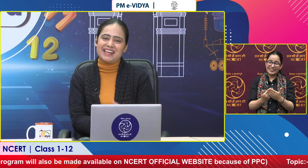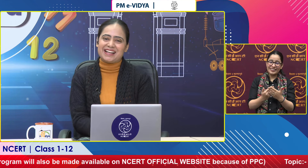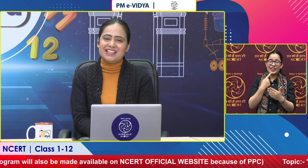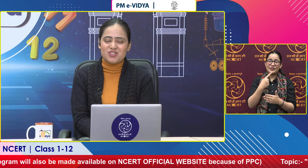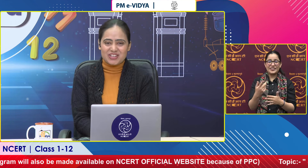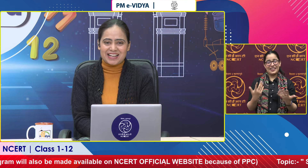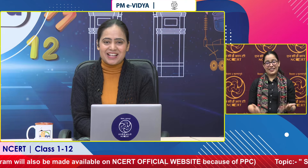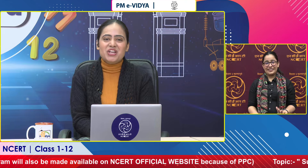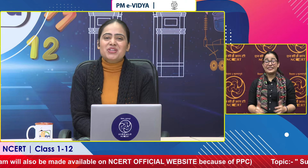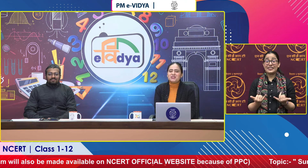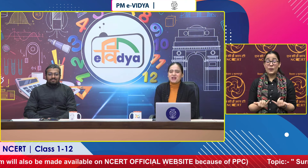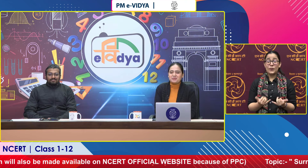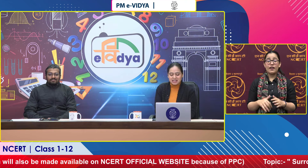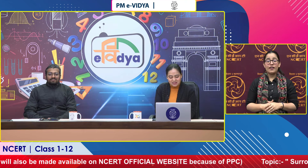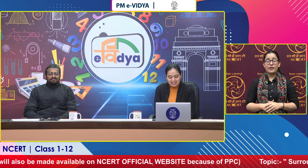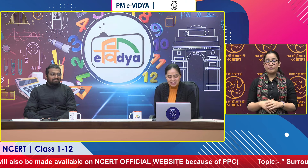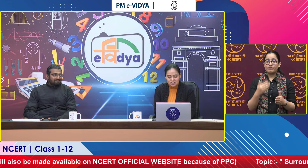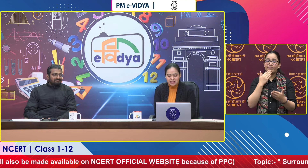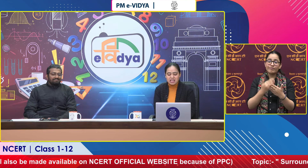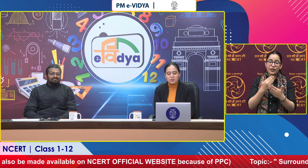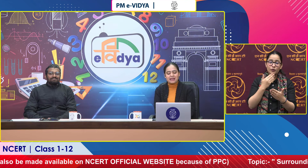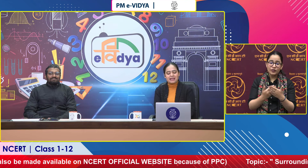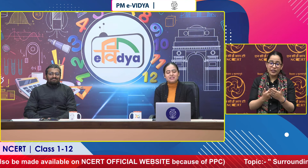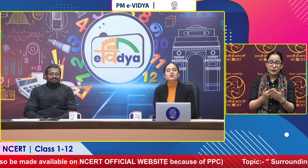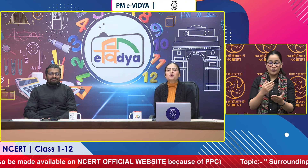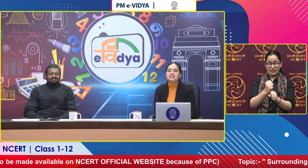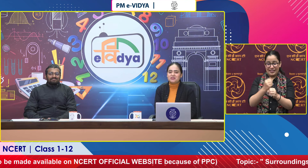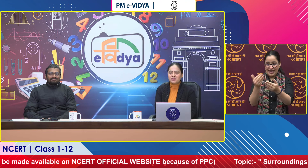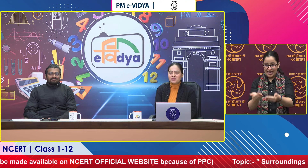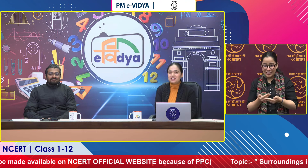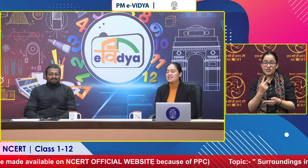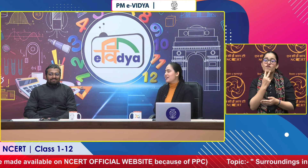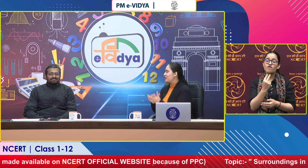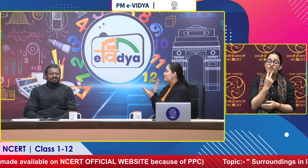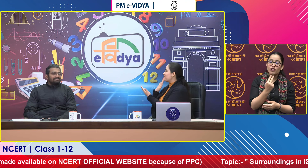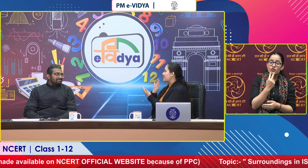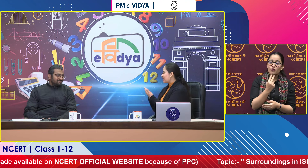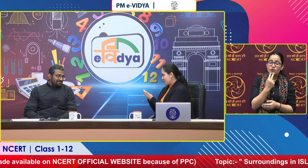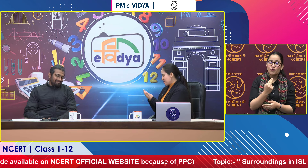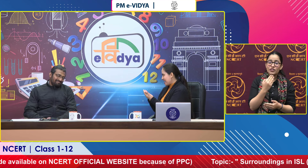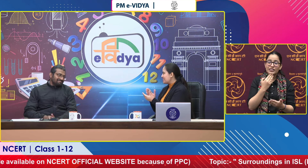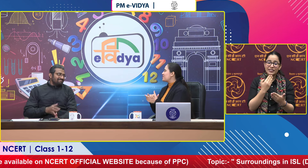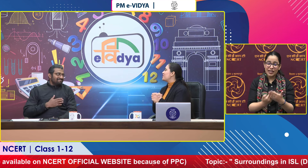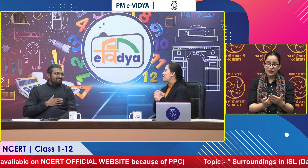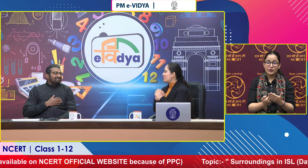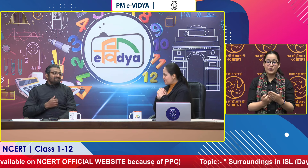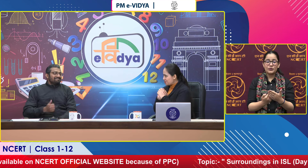कहने का। जी हाँ, सो हम धन्यवाद देना चाहेंगे हमारे गेस्ट को मिस्टर विश्वजीत नायर। थैंक यू सो मच फॉर योर कंट्रीब्यूशन